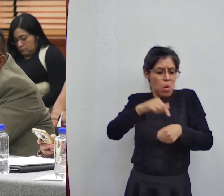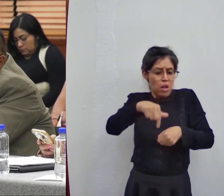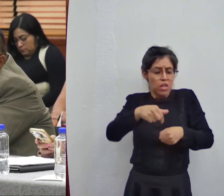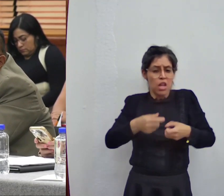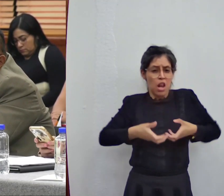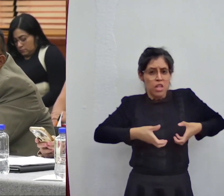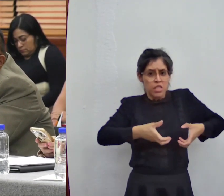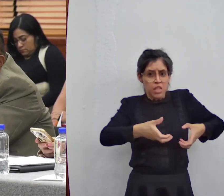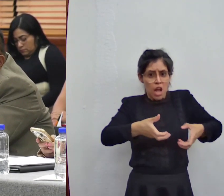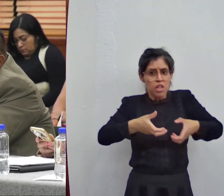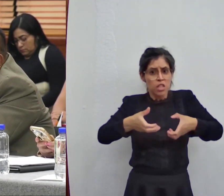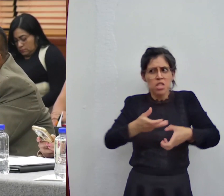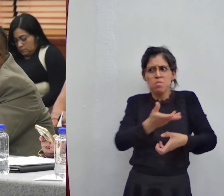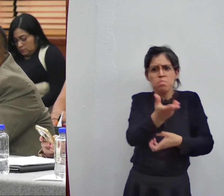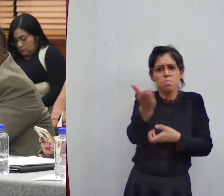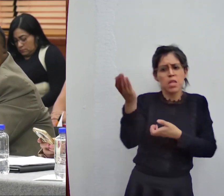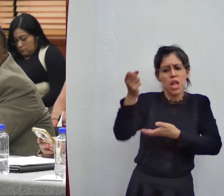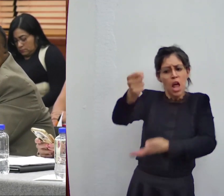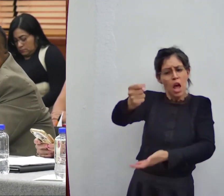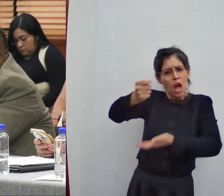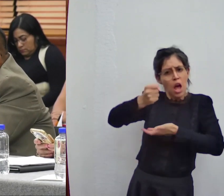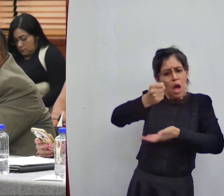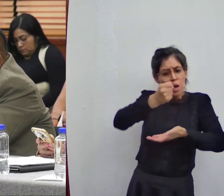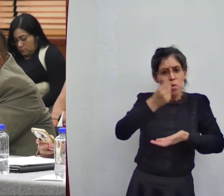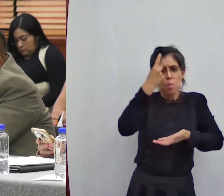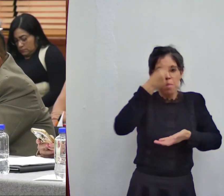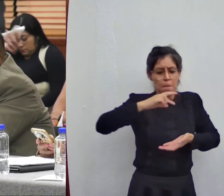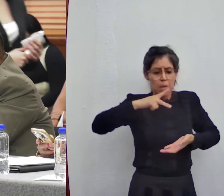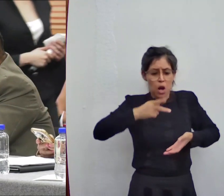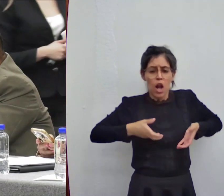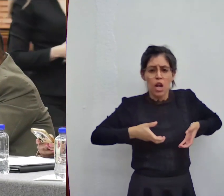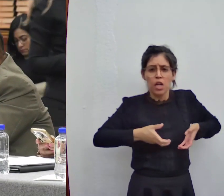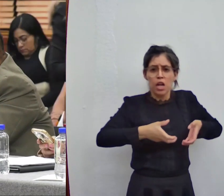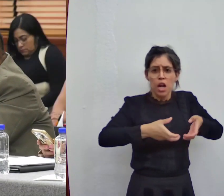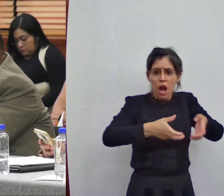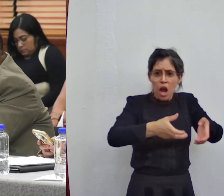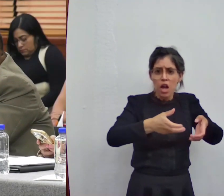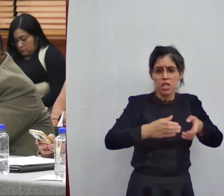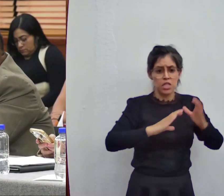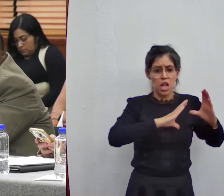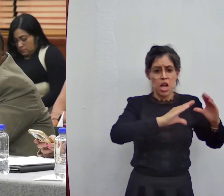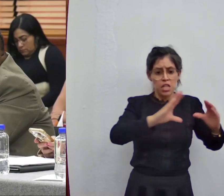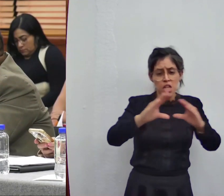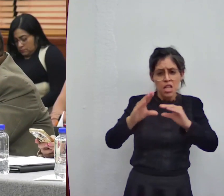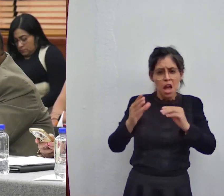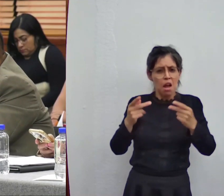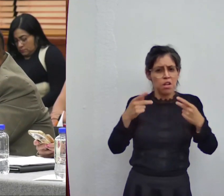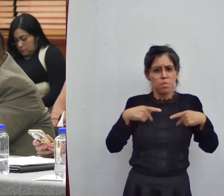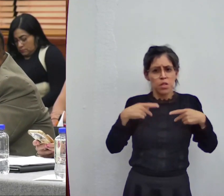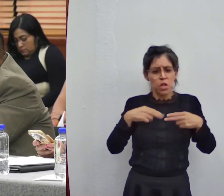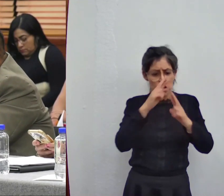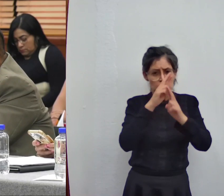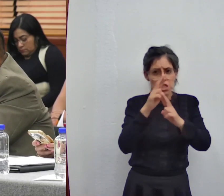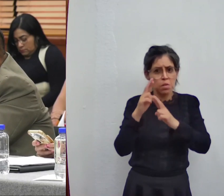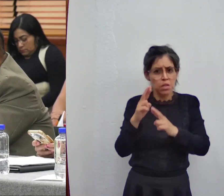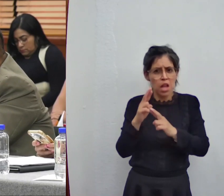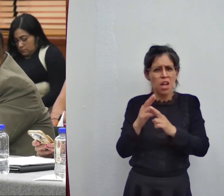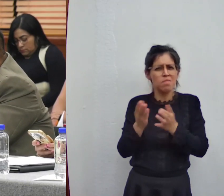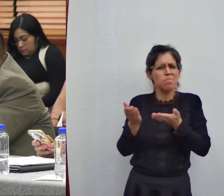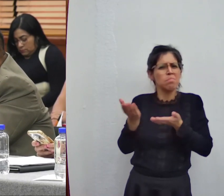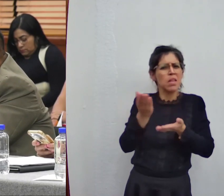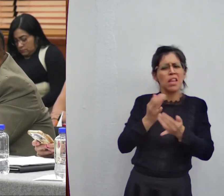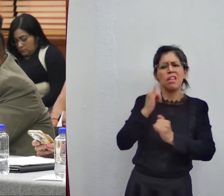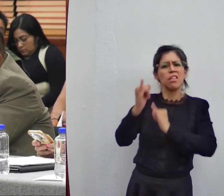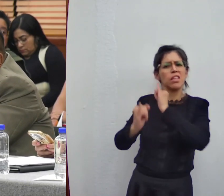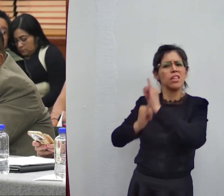propios, los recursos que sean obtenidos por otros organismos internacionales,